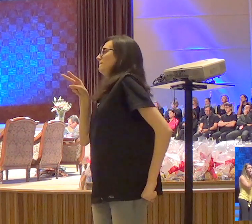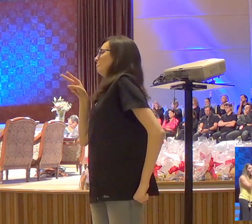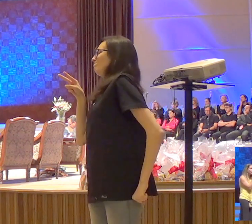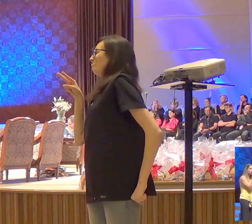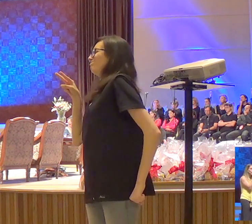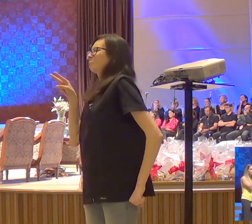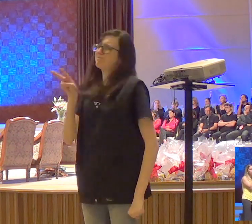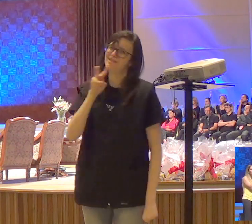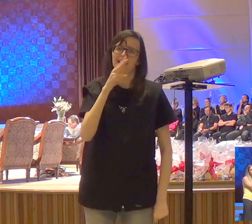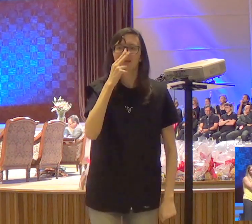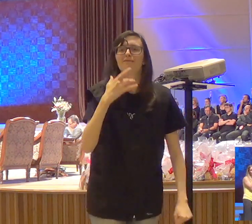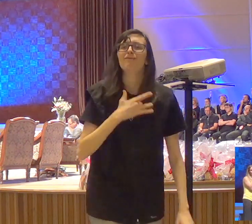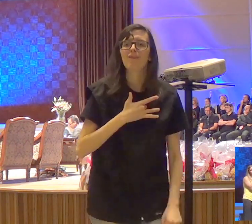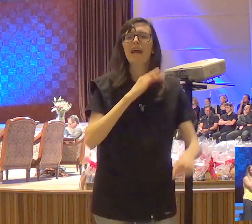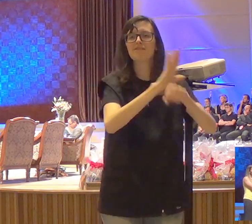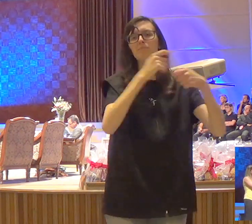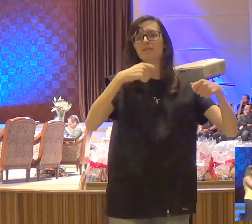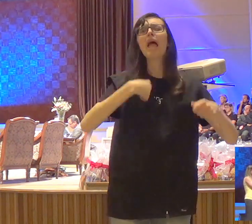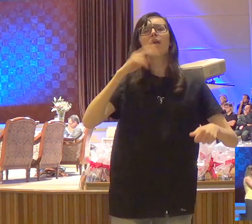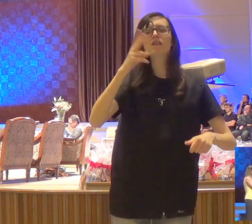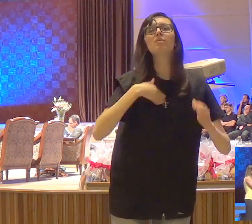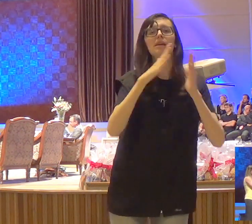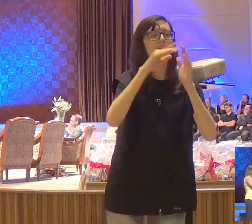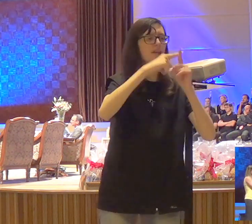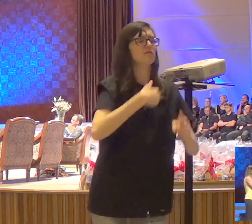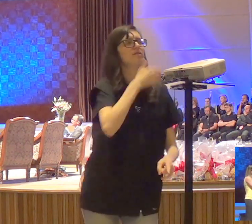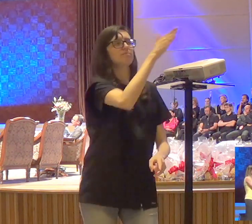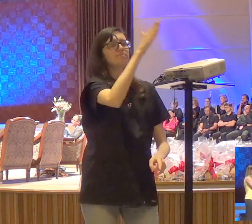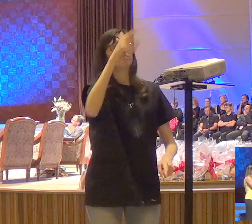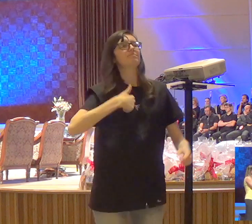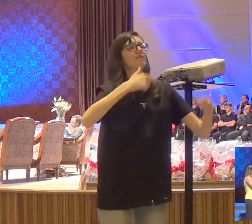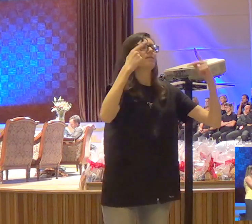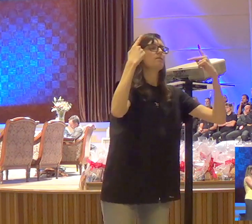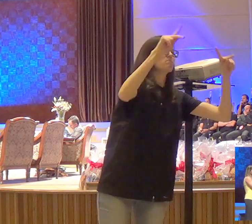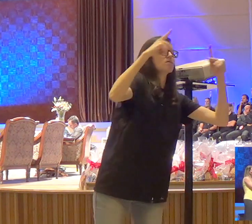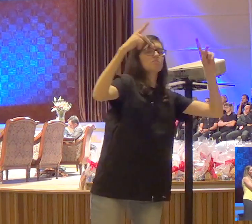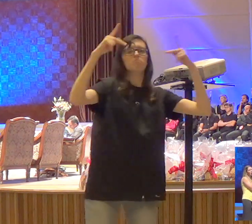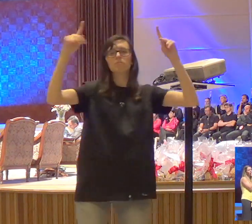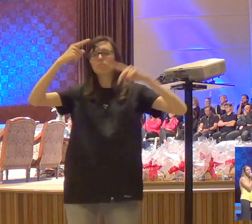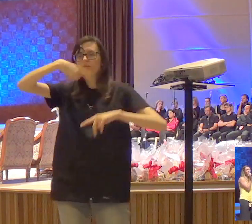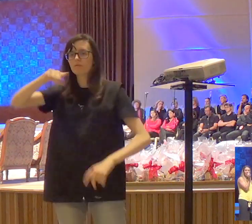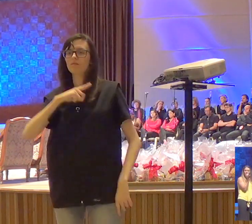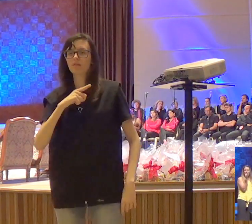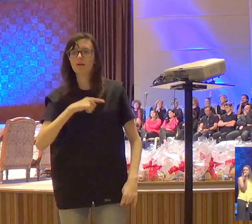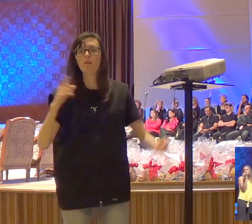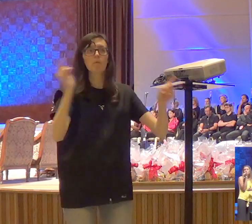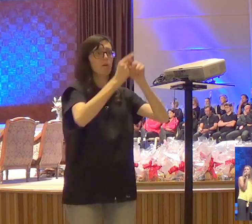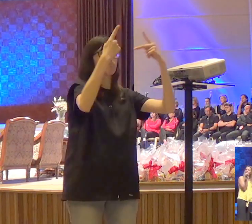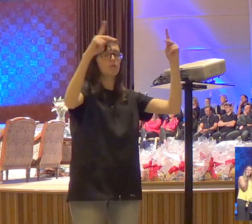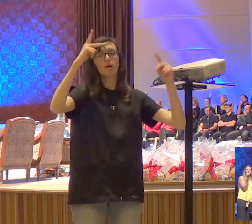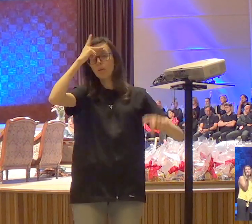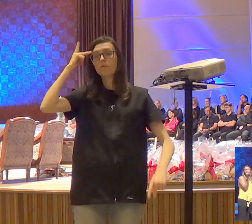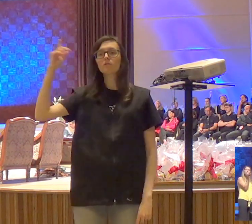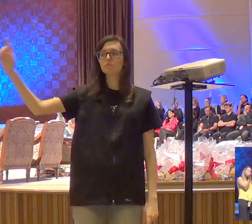eu falo sobre essa mensagem, after people hear us, they say, "Wow, I'm so inspired." Depois de ouvir a mensagem, as pessoas